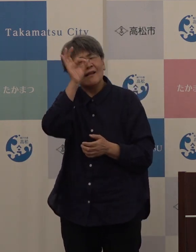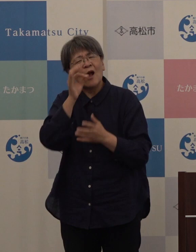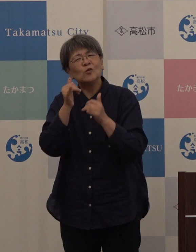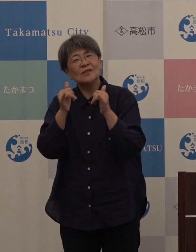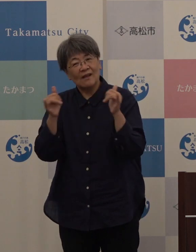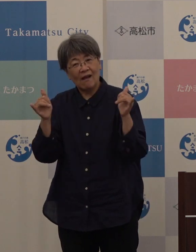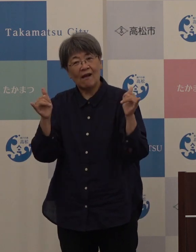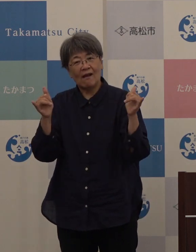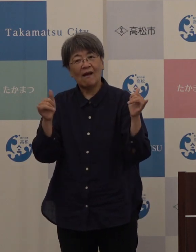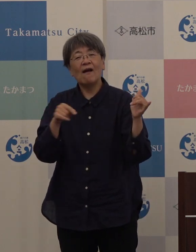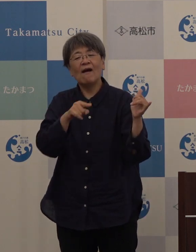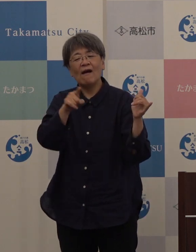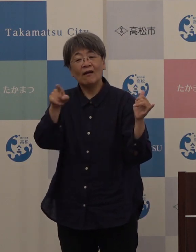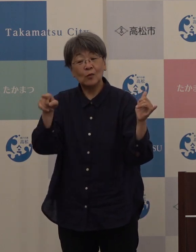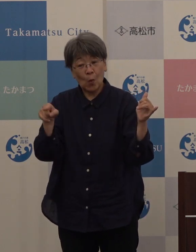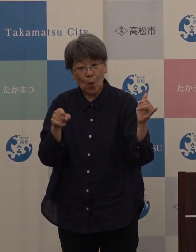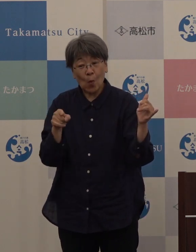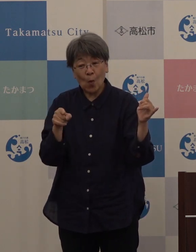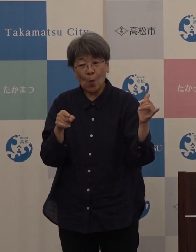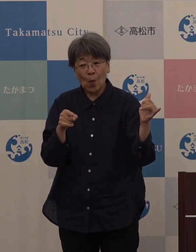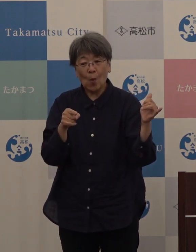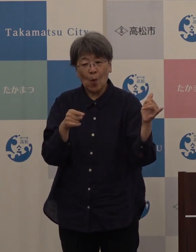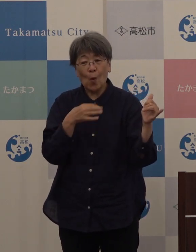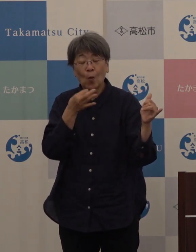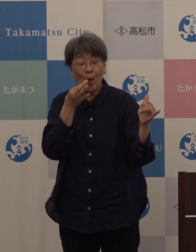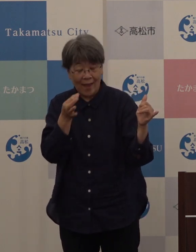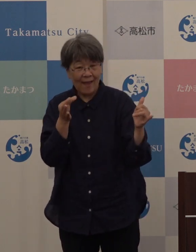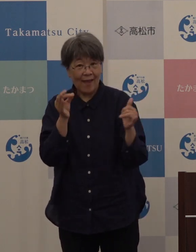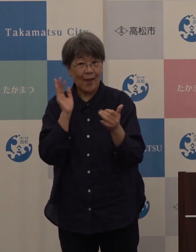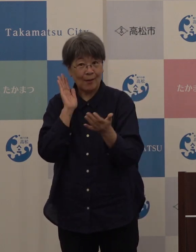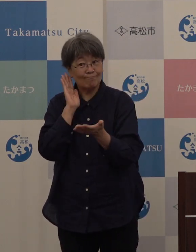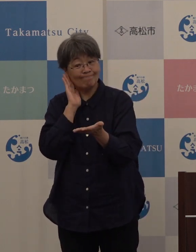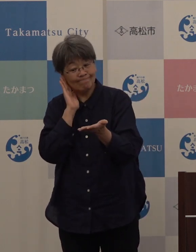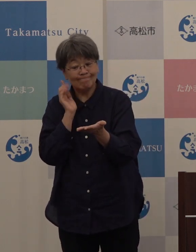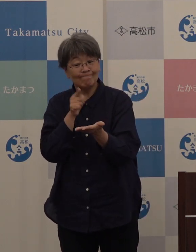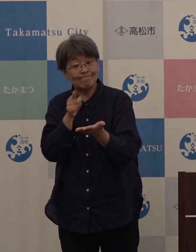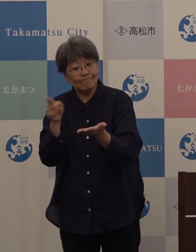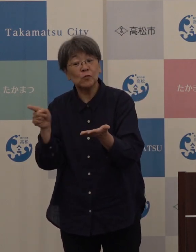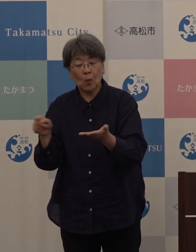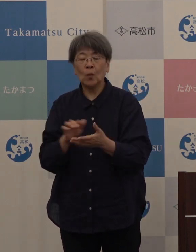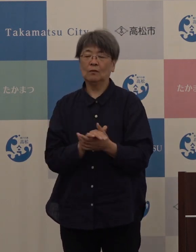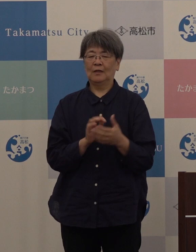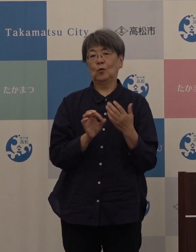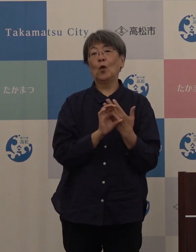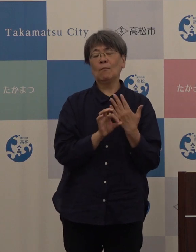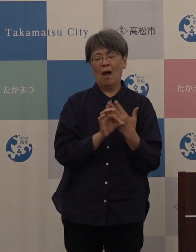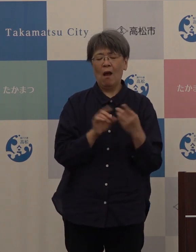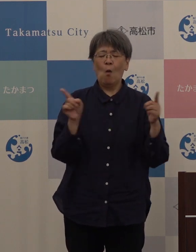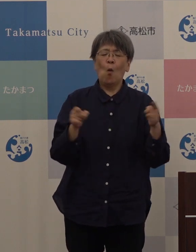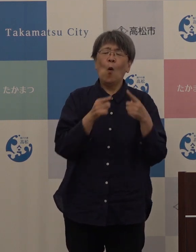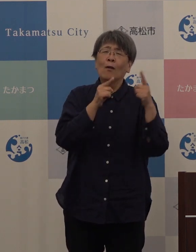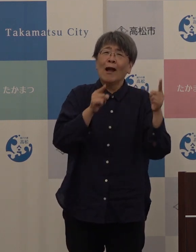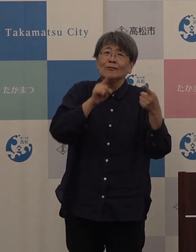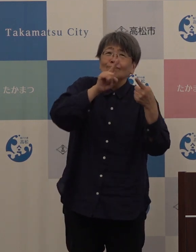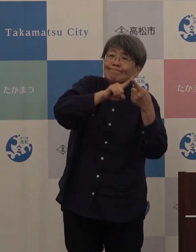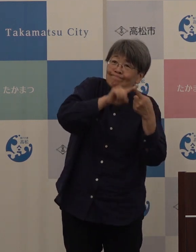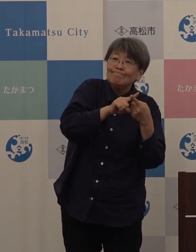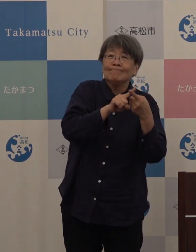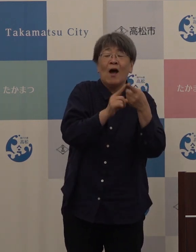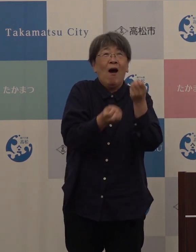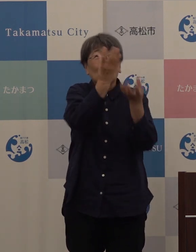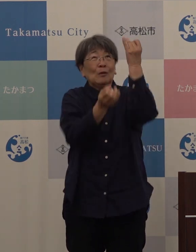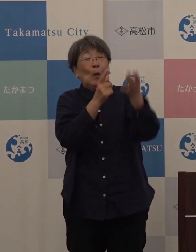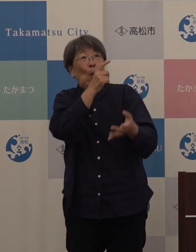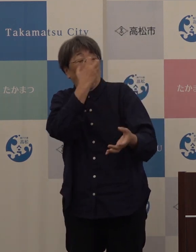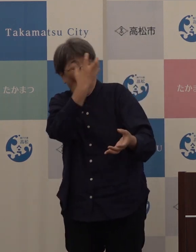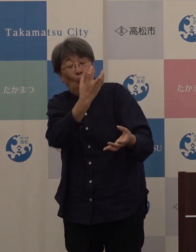見物者の皆様方からは、報道等でいろいろ声を拾い上げてみますと、音楽にあって花火が舞って迫力があ